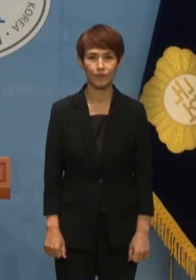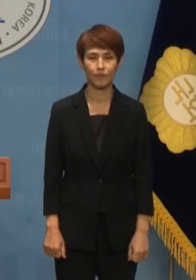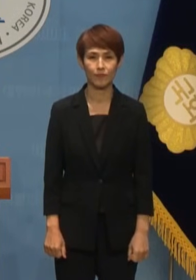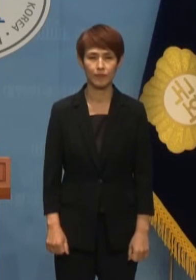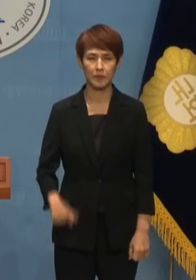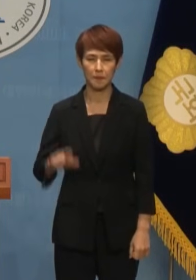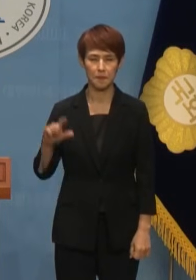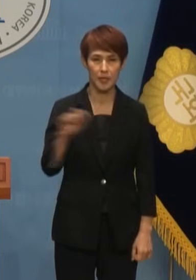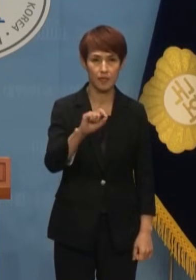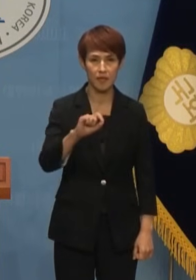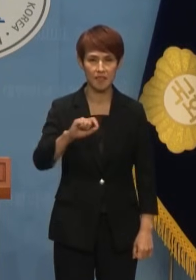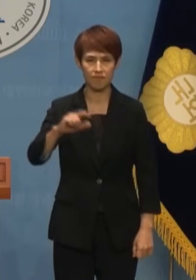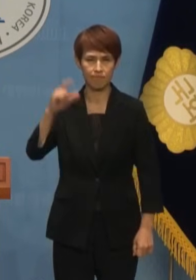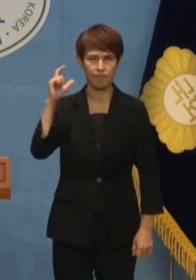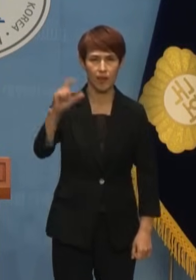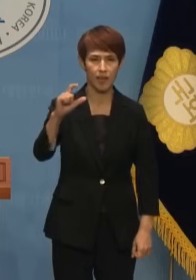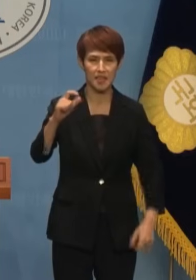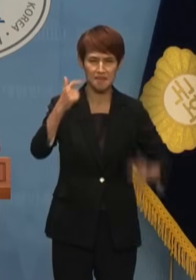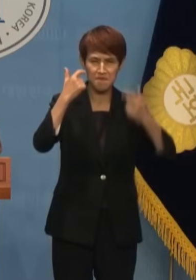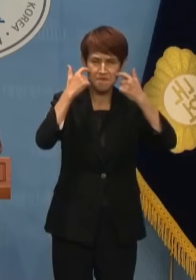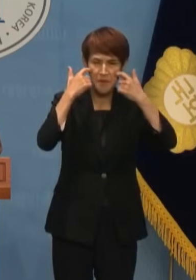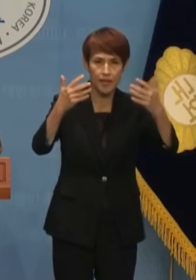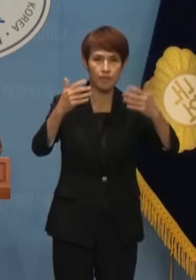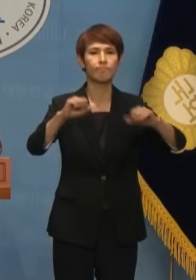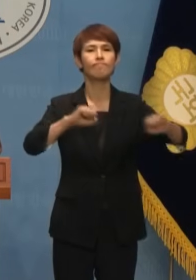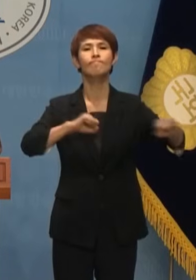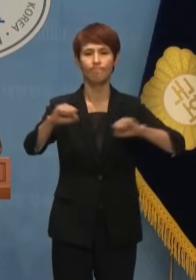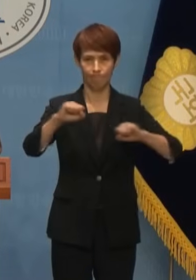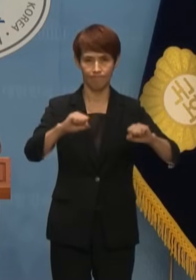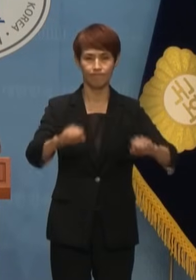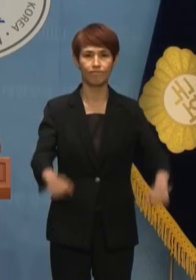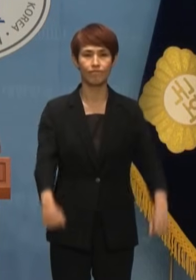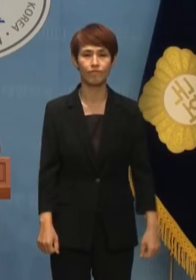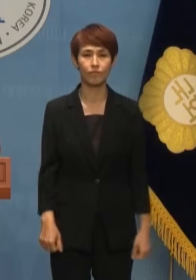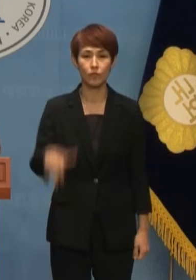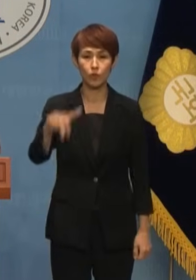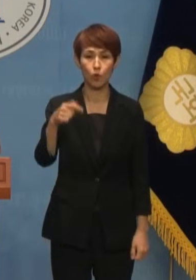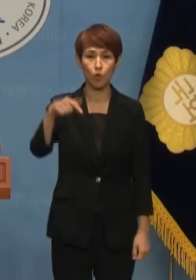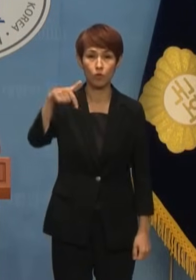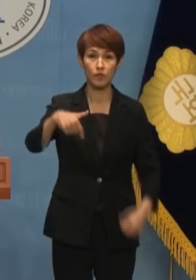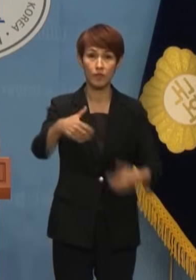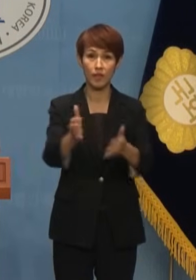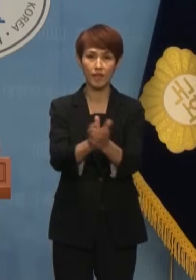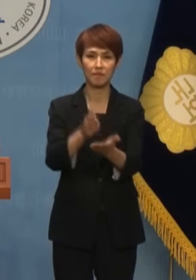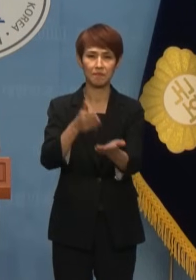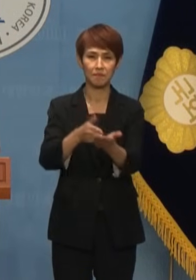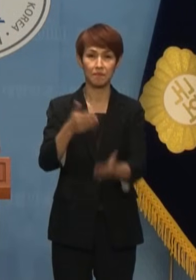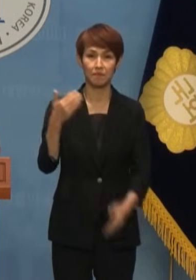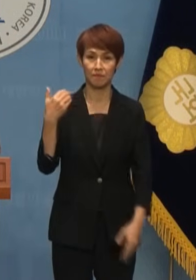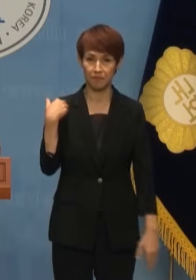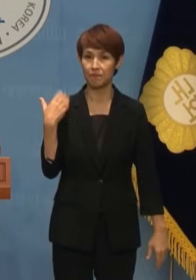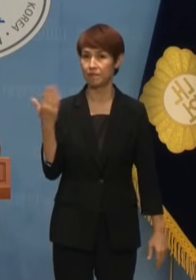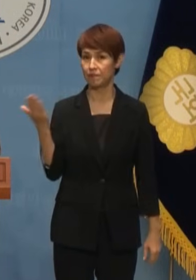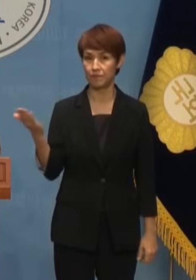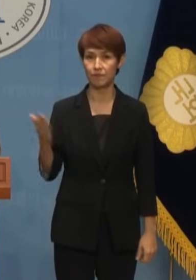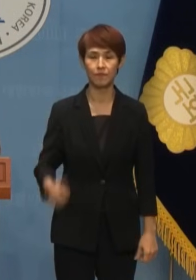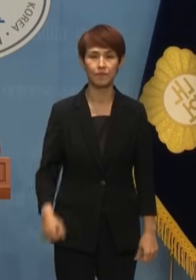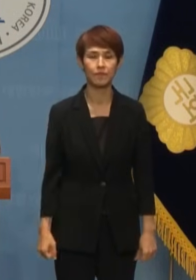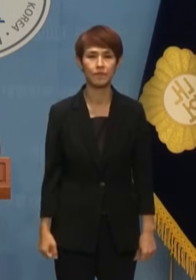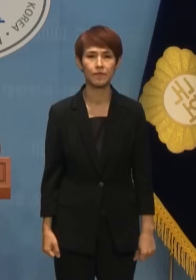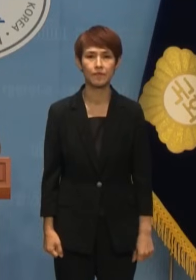더 빠르게, 더 강하게, 더 선명하게 행동하겠습니다. 조국혁신당 대변인 강미정입니다.